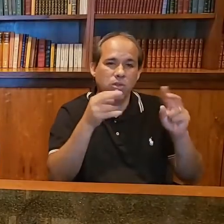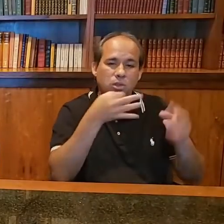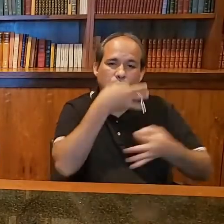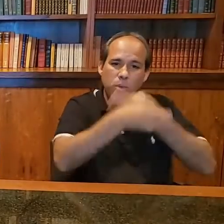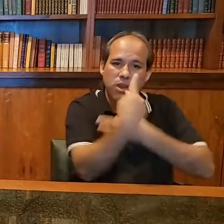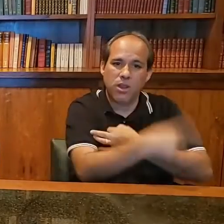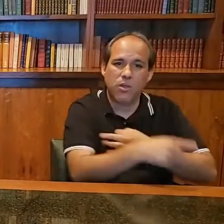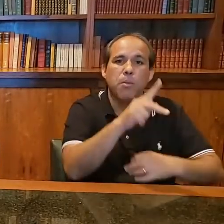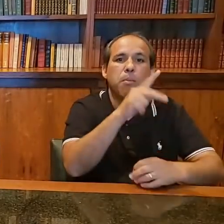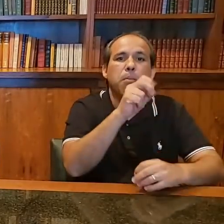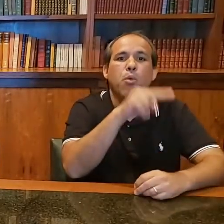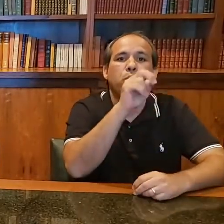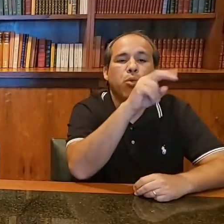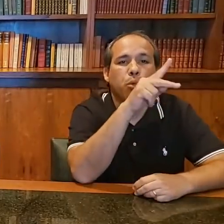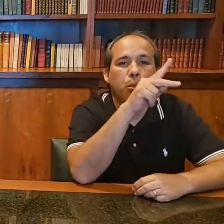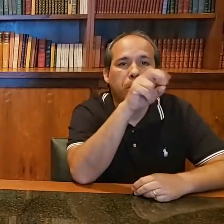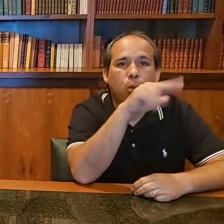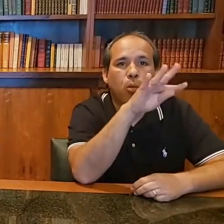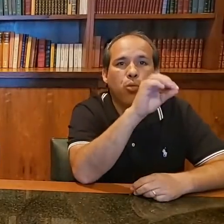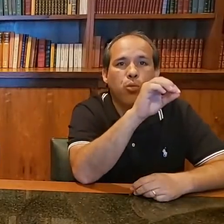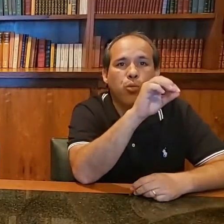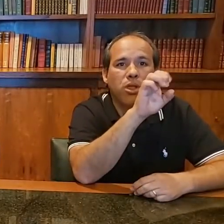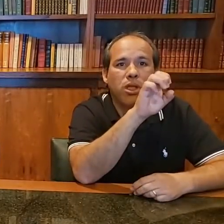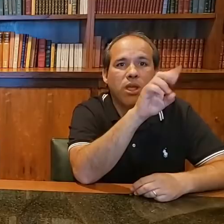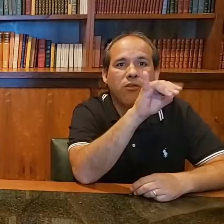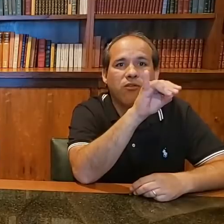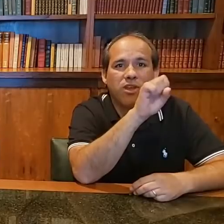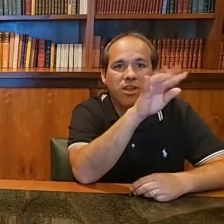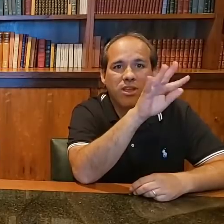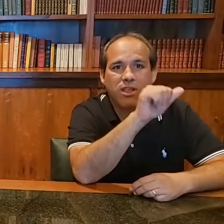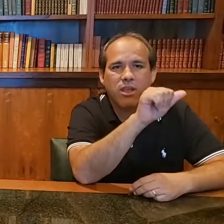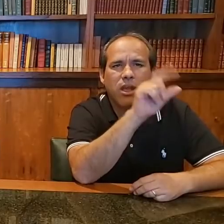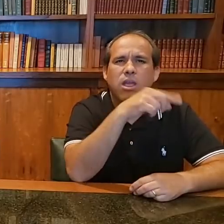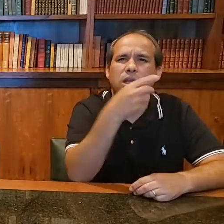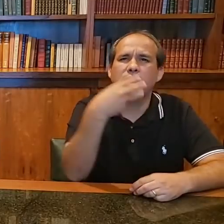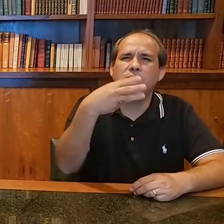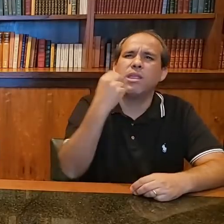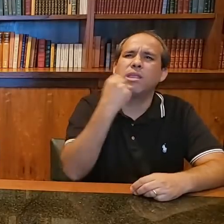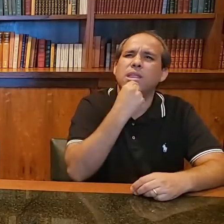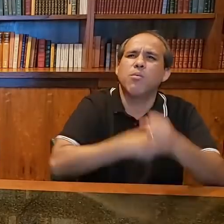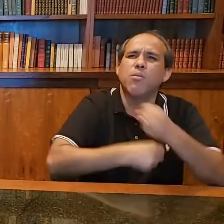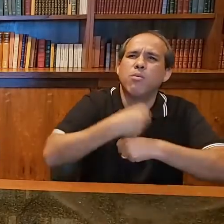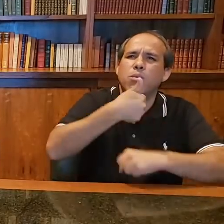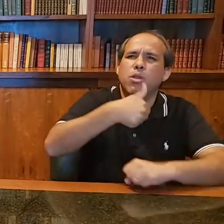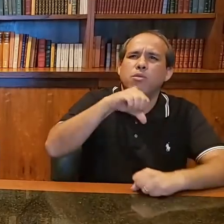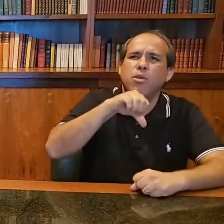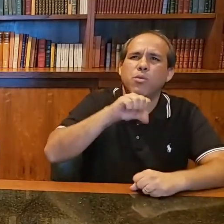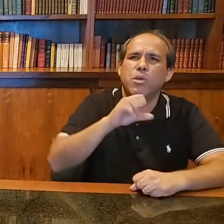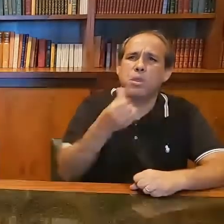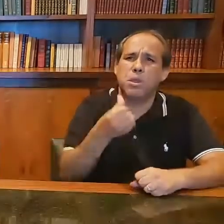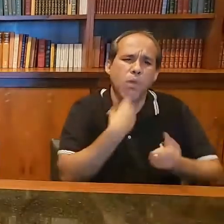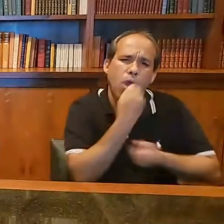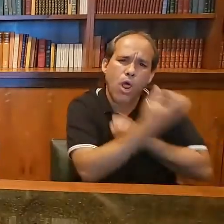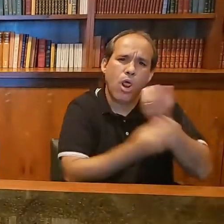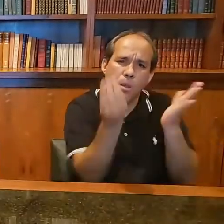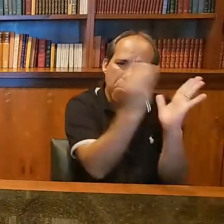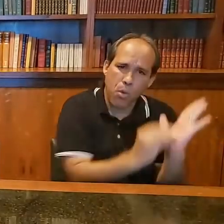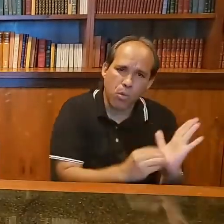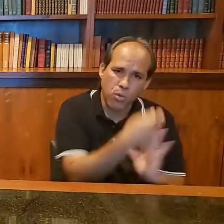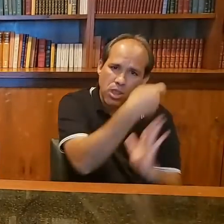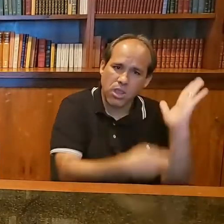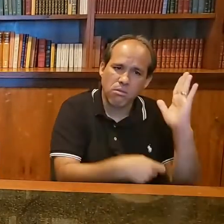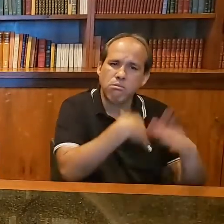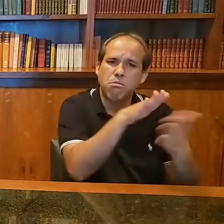Baixo, né? Foi publicado na Veja de 3 de setembro de 86. E fui chamado pelo general Acriso na Brigada, ele, o